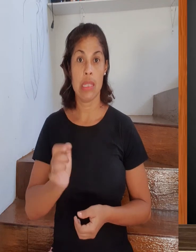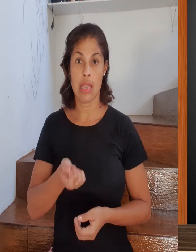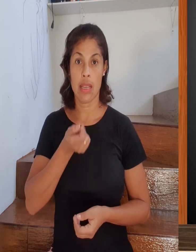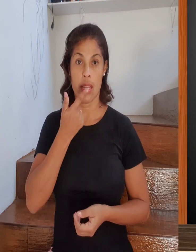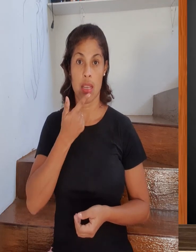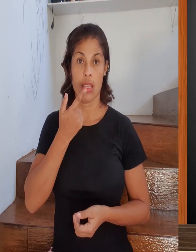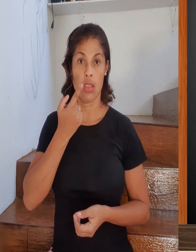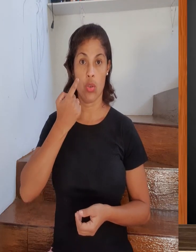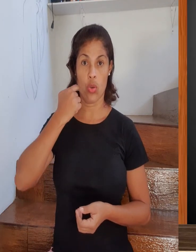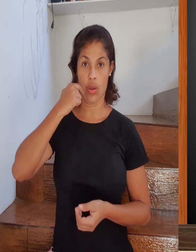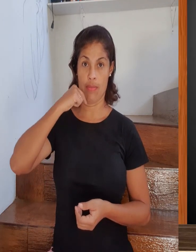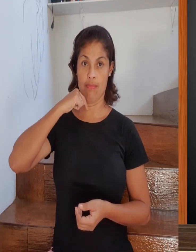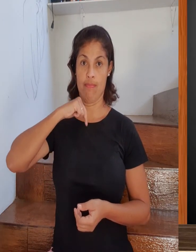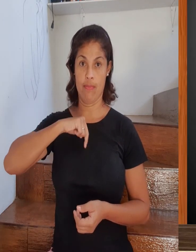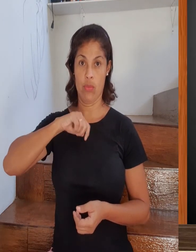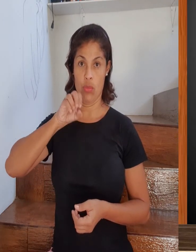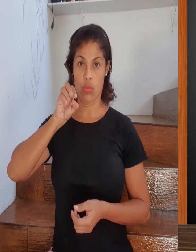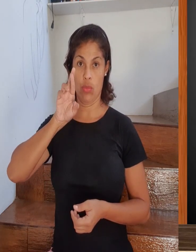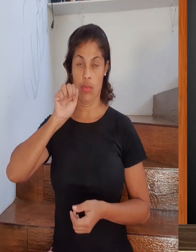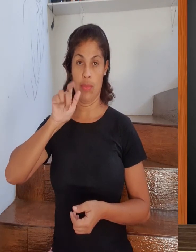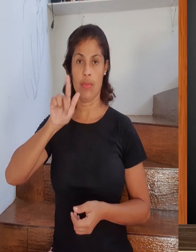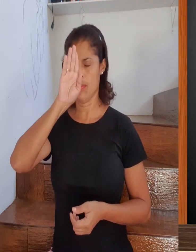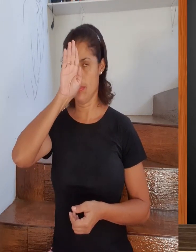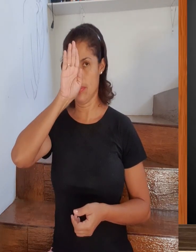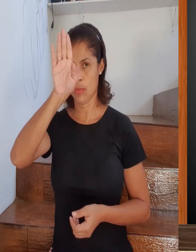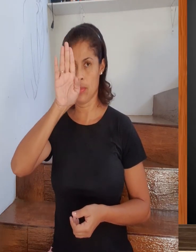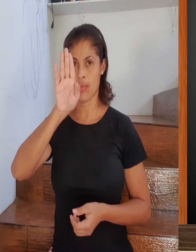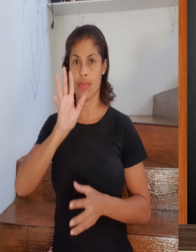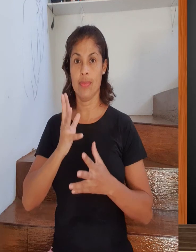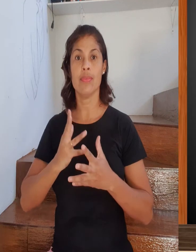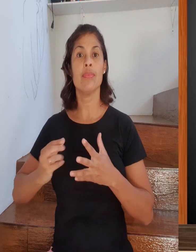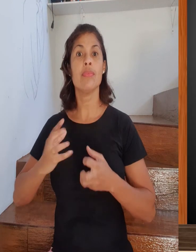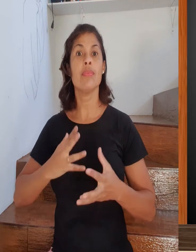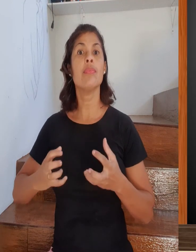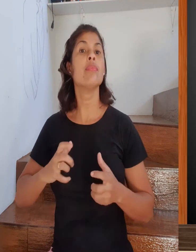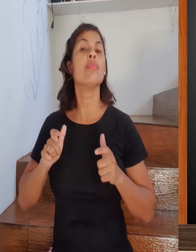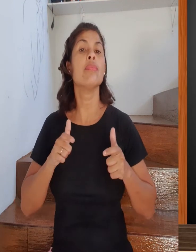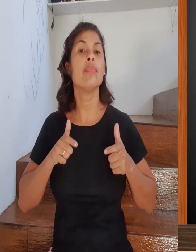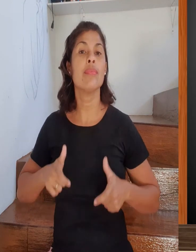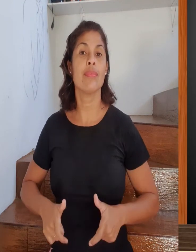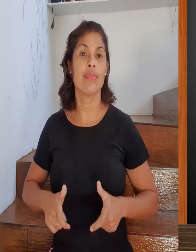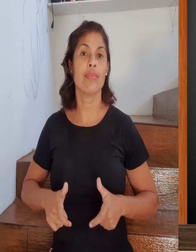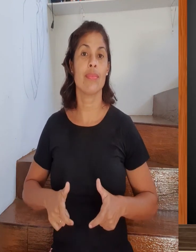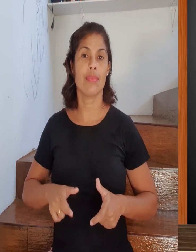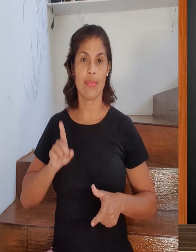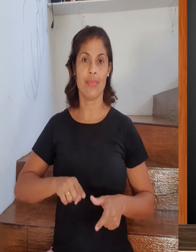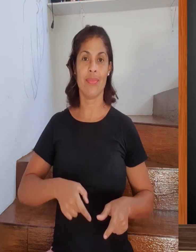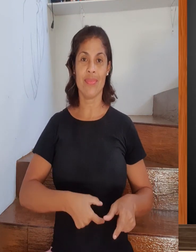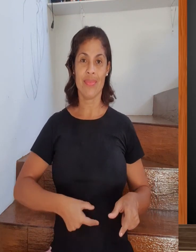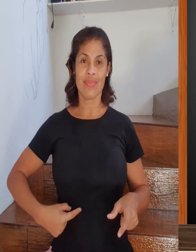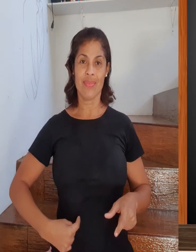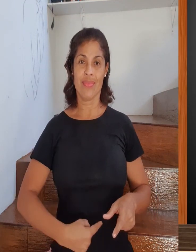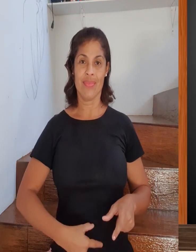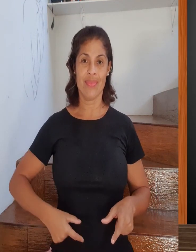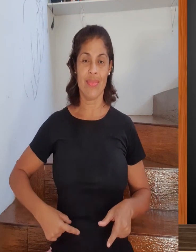Quando as drogas são administradas por via oral, a principal região onde elas são absorvidas é, sem dúvida,